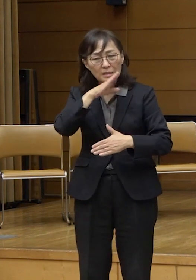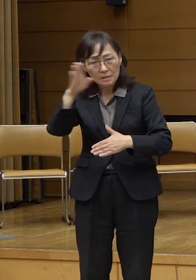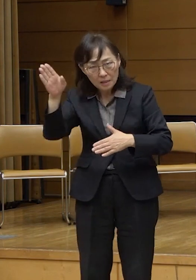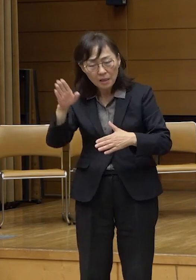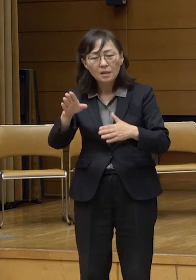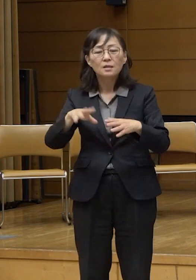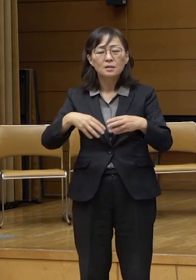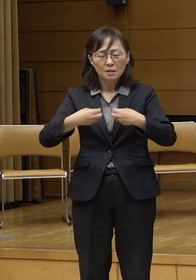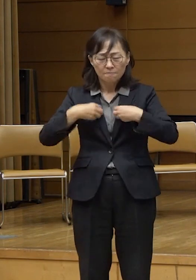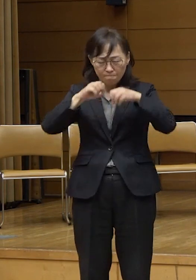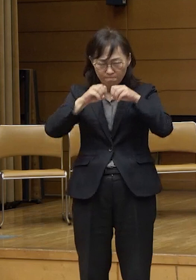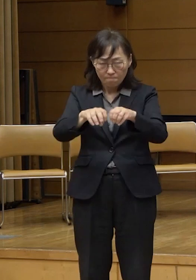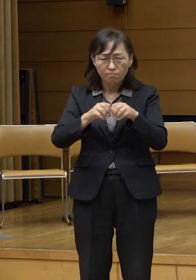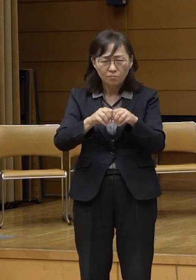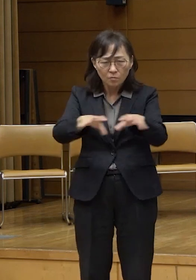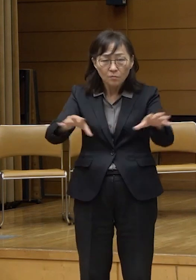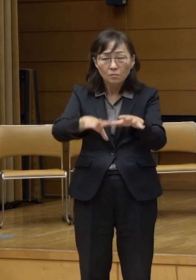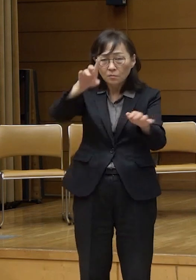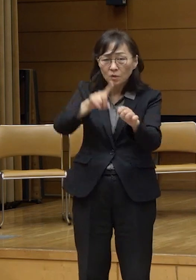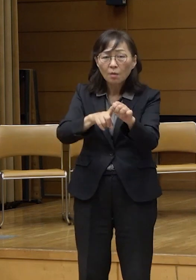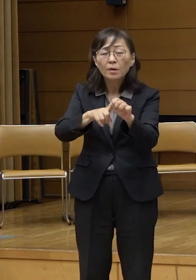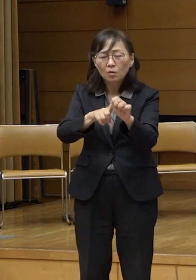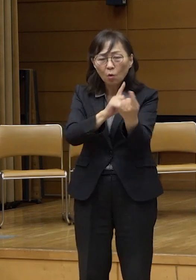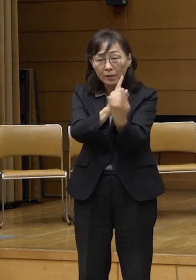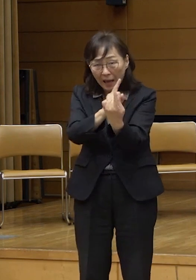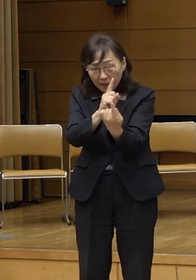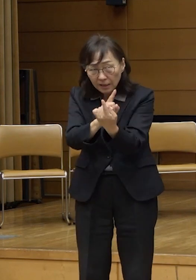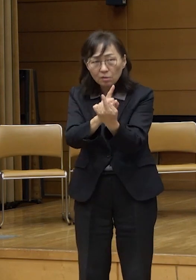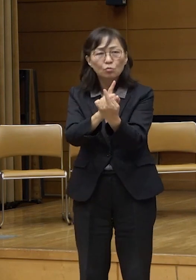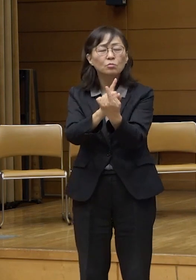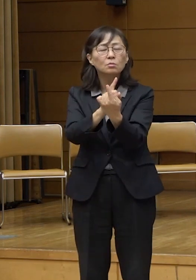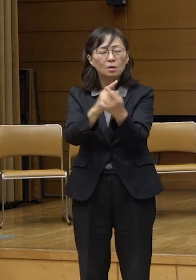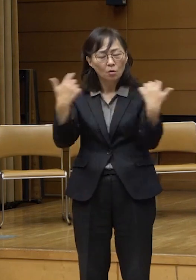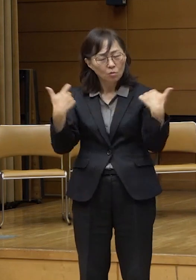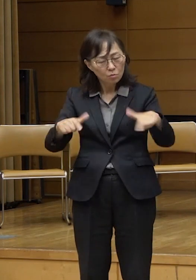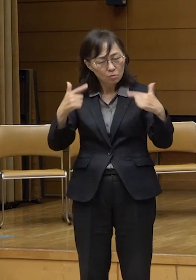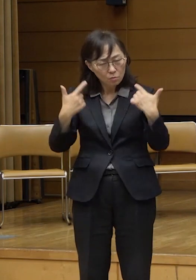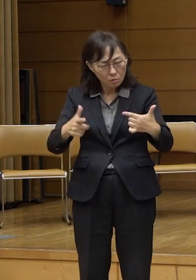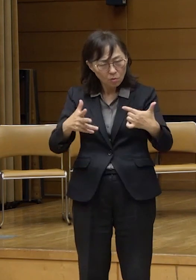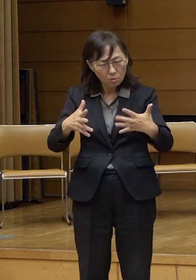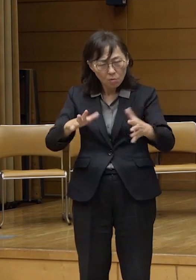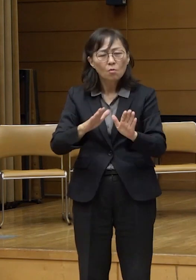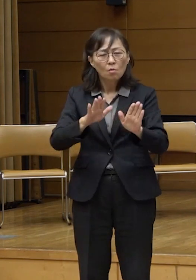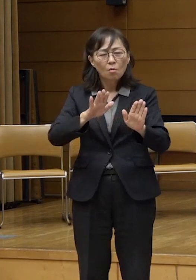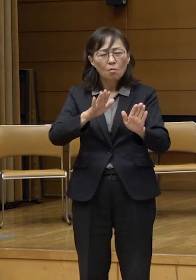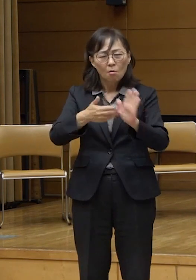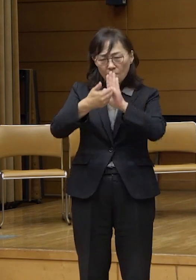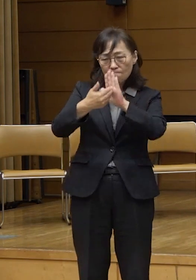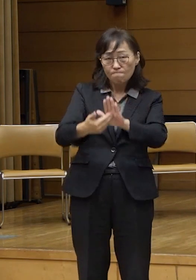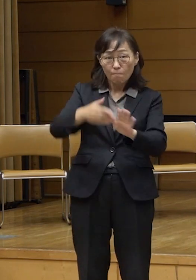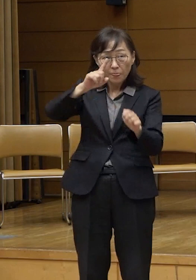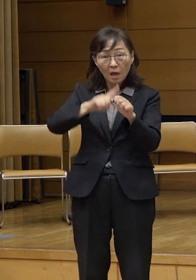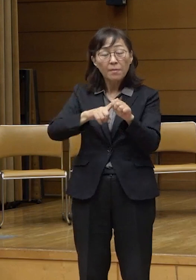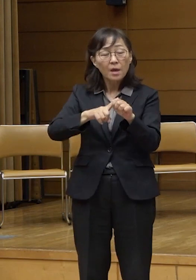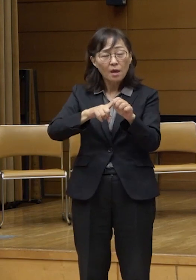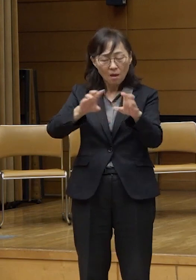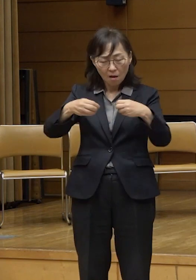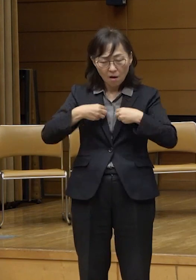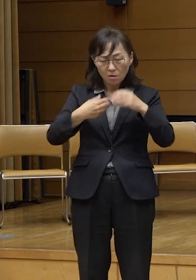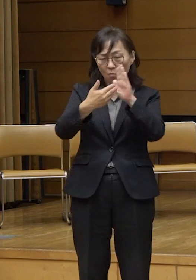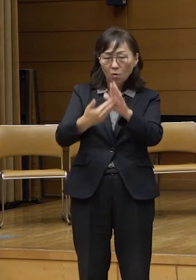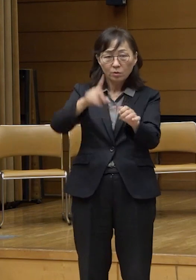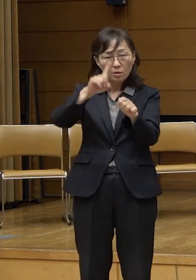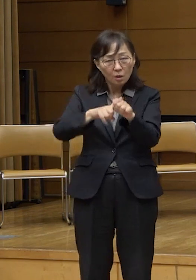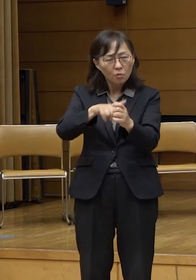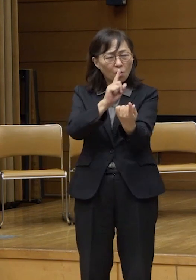通常の換気等の対策、ここについてはしっかりと行っていくということだと思います。インフルも